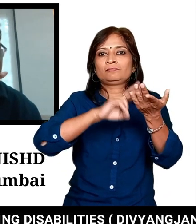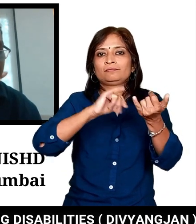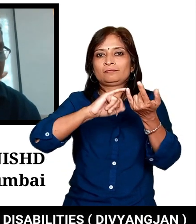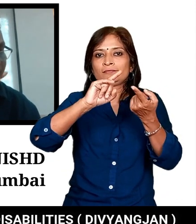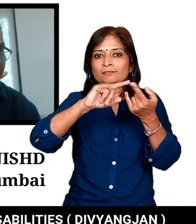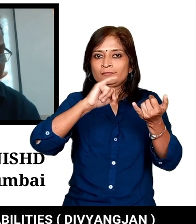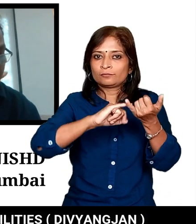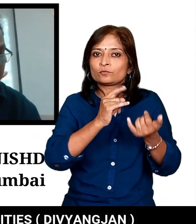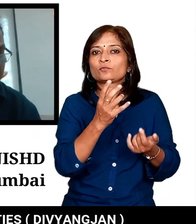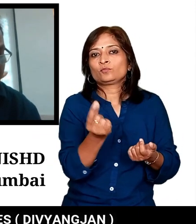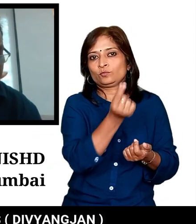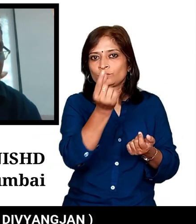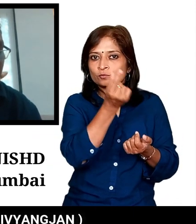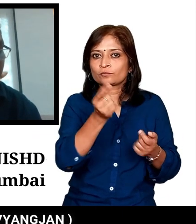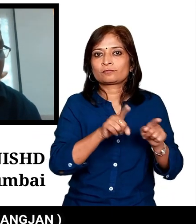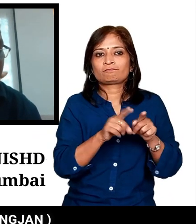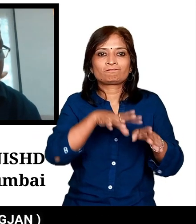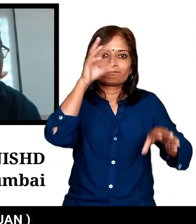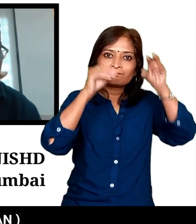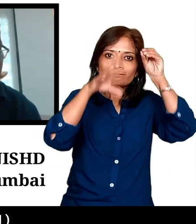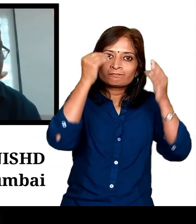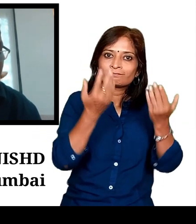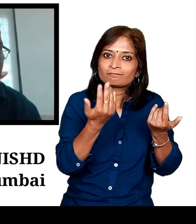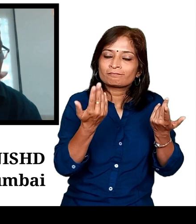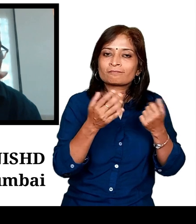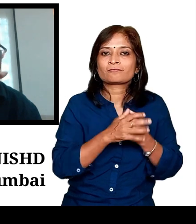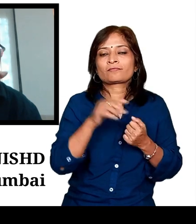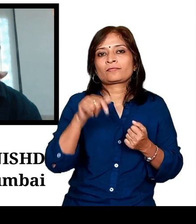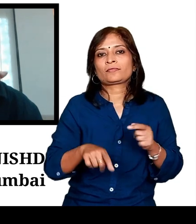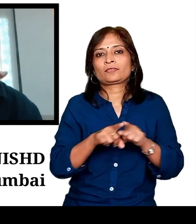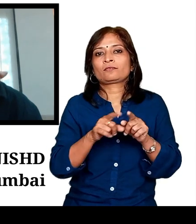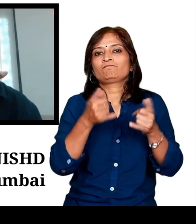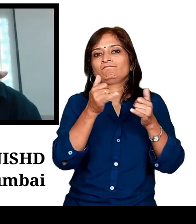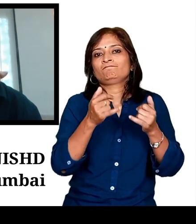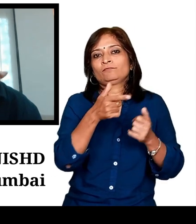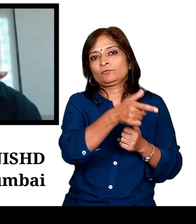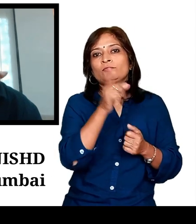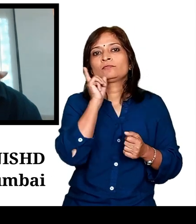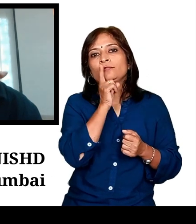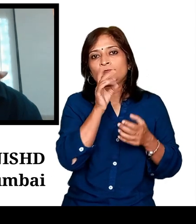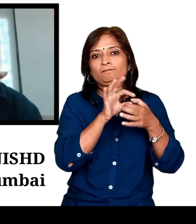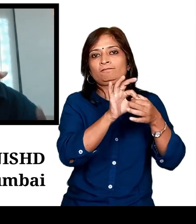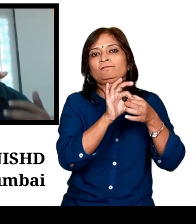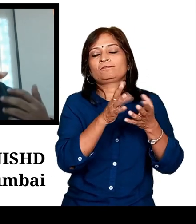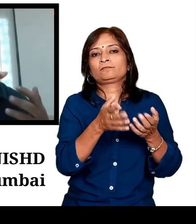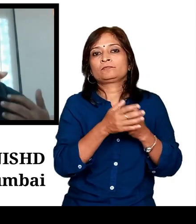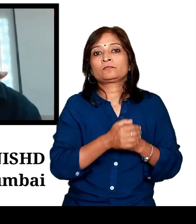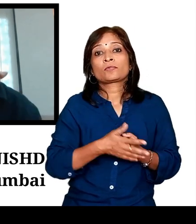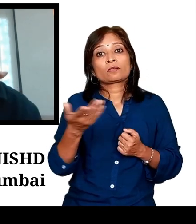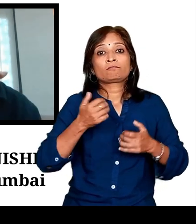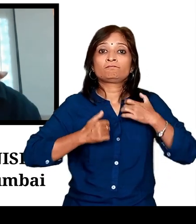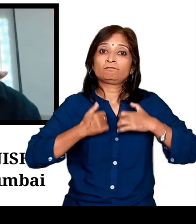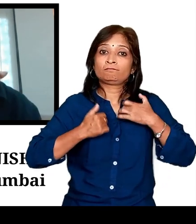वेरी नाइसली. दैट इज कॉल्ड स्टिम्युलेटिंग टॉयज फॉर चिल्ड्रन विद हियरिंग इम्पेयरमेंट. दे विल गेट वेरी